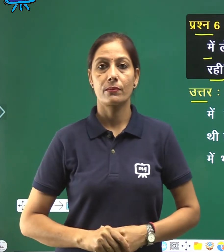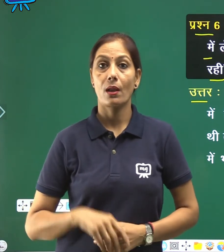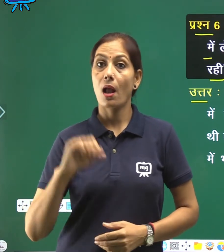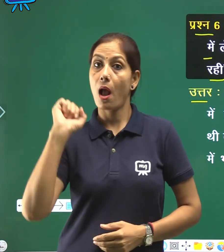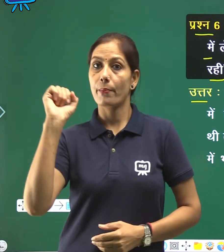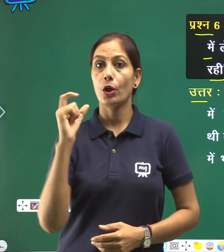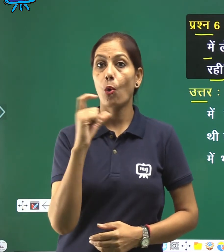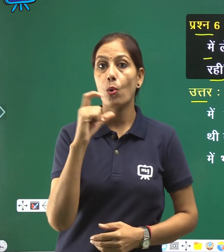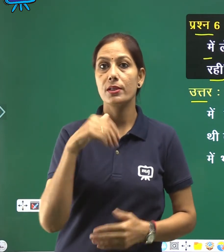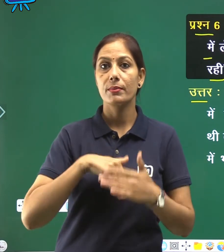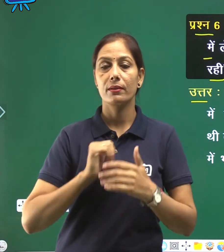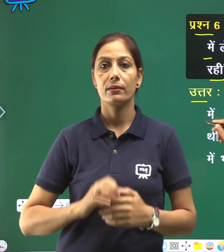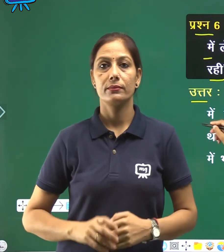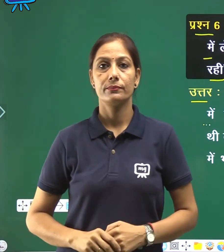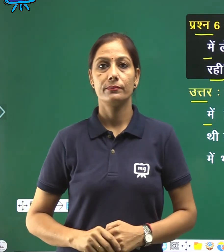अपने कॉलेज में